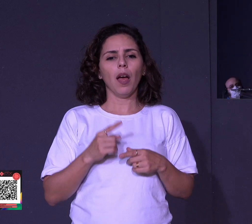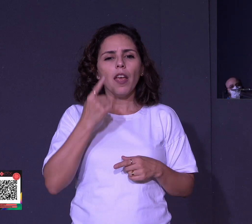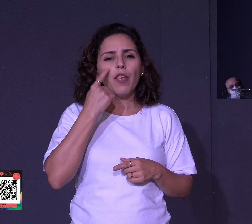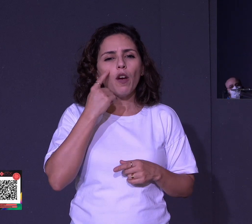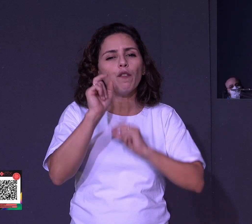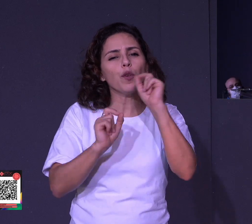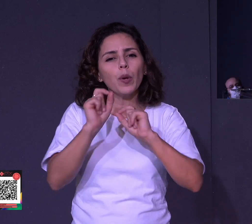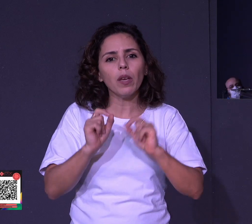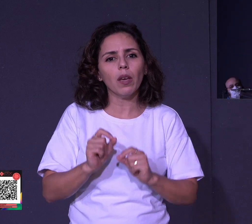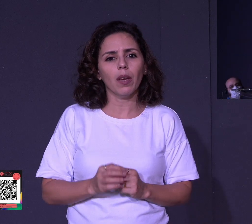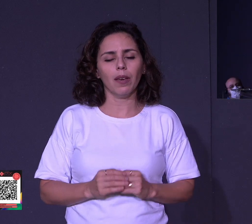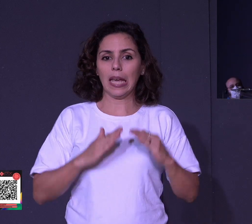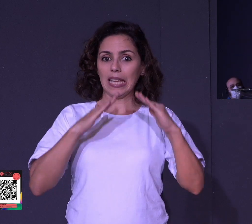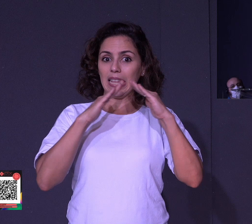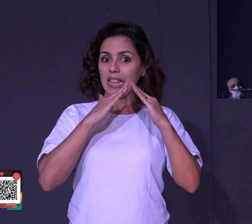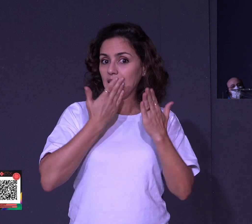outros naturalmente.